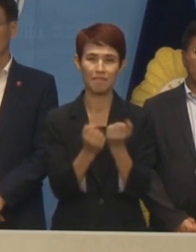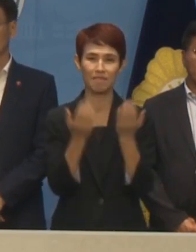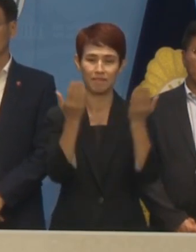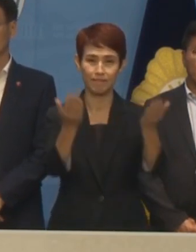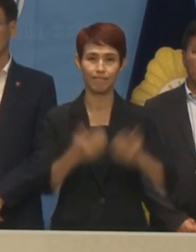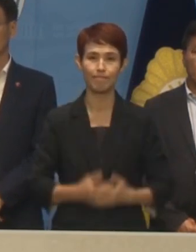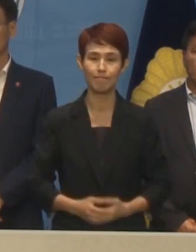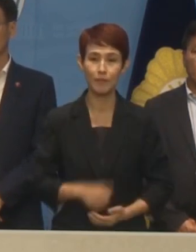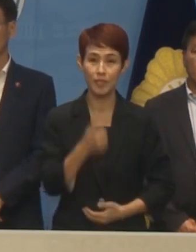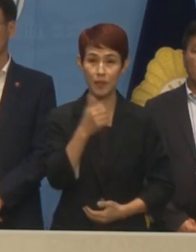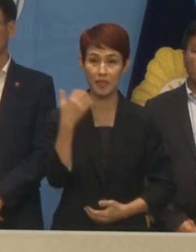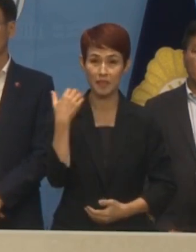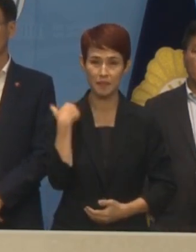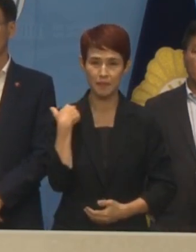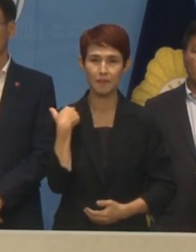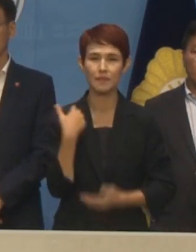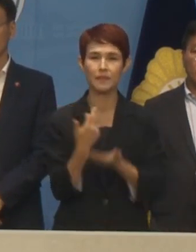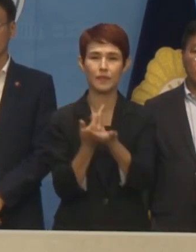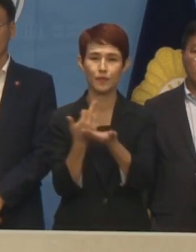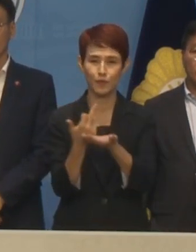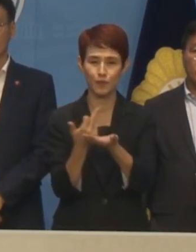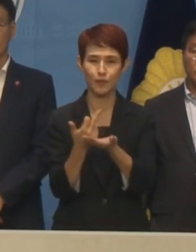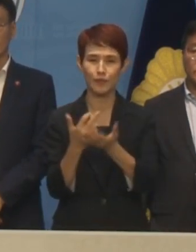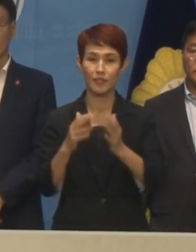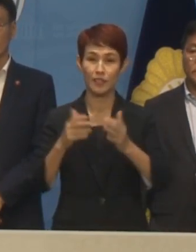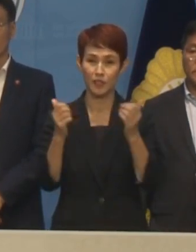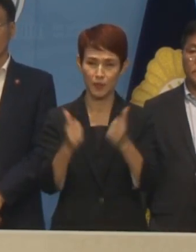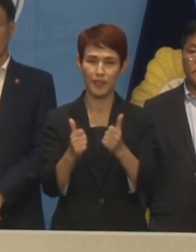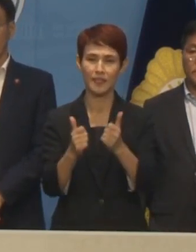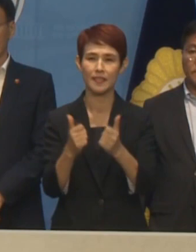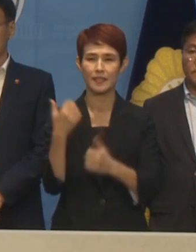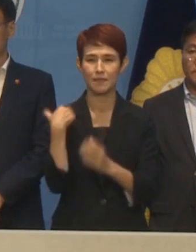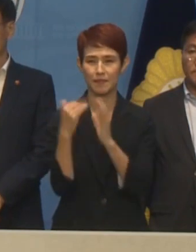일단 저는 사회를 맡은 제주특별자치도의회 손지용 의원이라고 합니다.